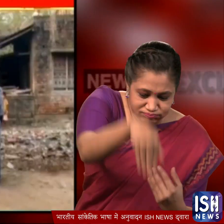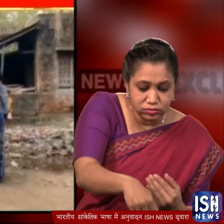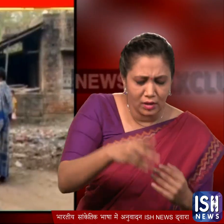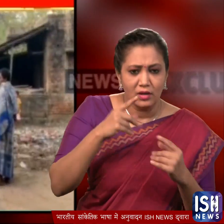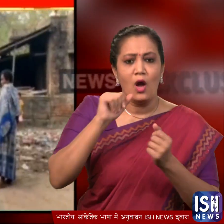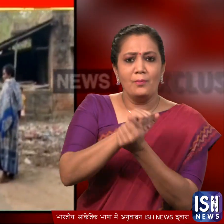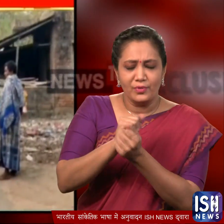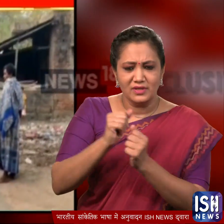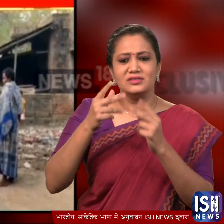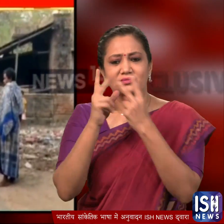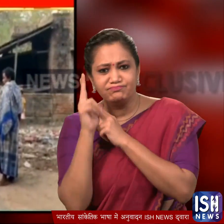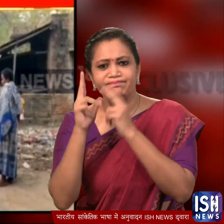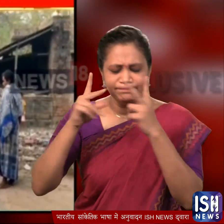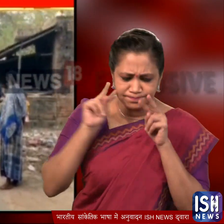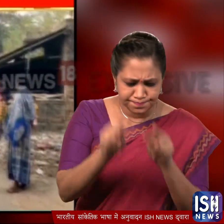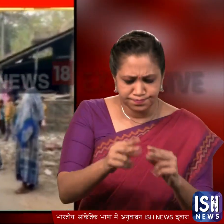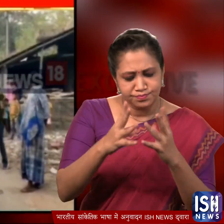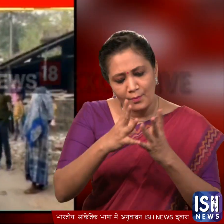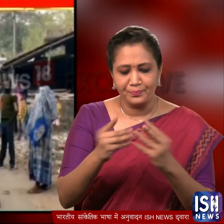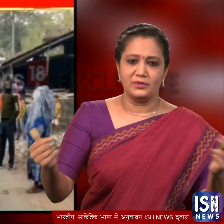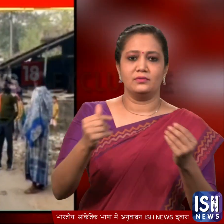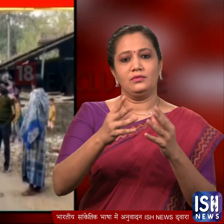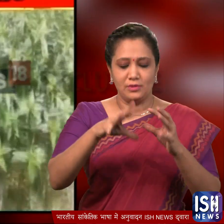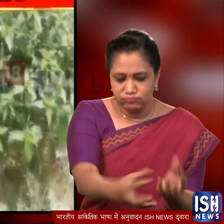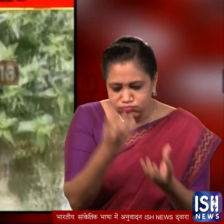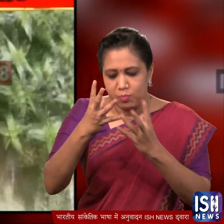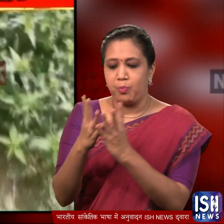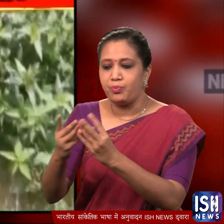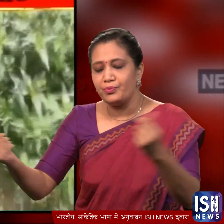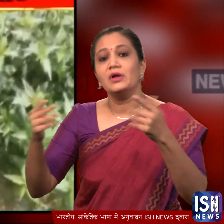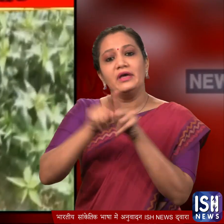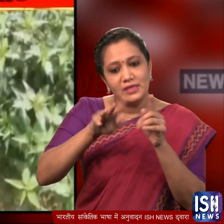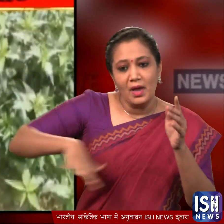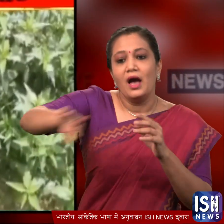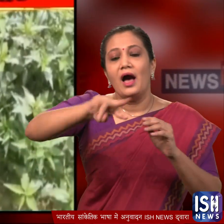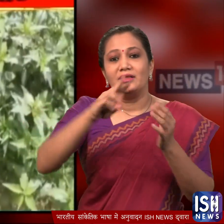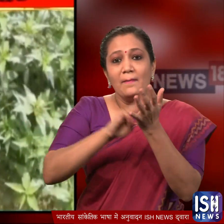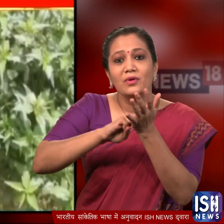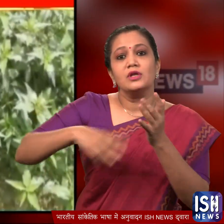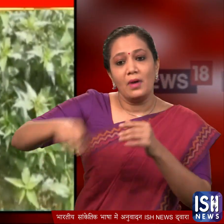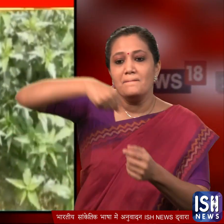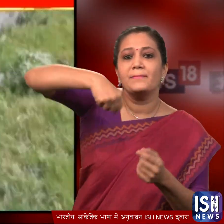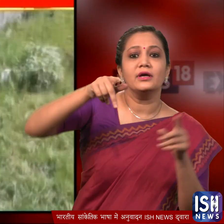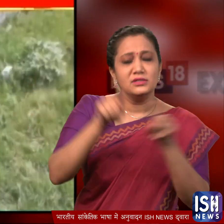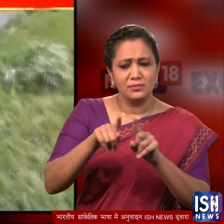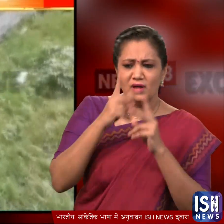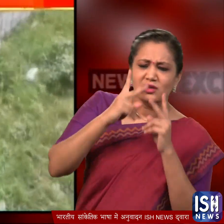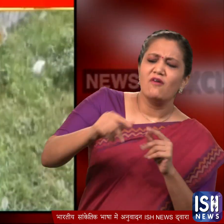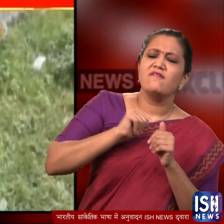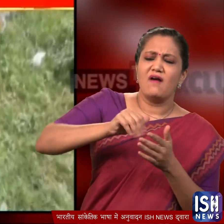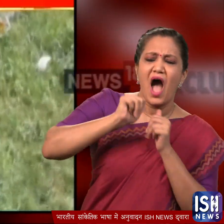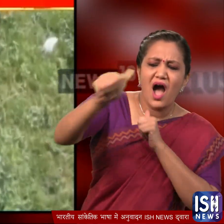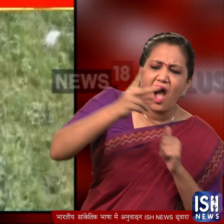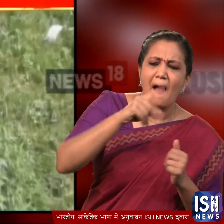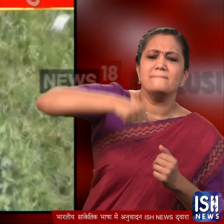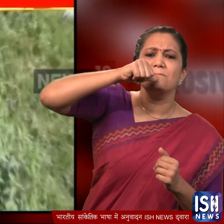था। बाद में पुलिस और सुरक्षा बल ने पहुंचकर बम को निष्क्रिय किया। कुछ ऐसा ही बम मुर्शिदाबाद में ही एक बाल्टी में रखा हुआ मिला। दूर से देखने पर